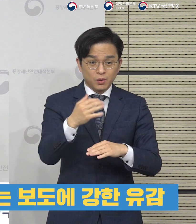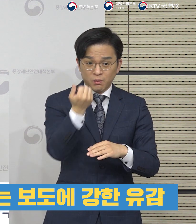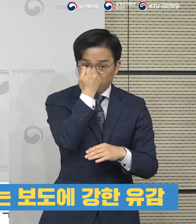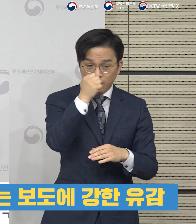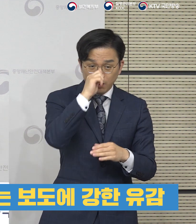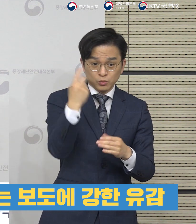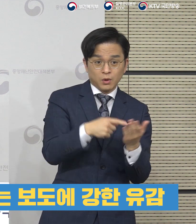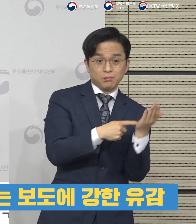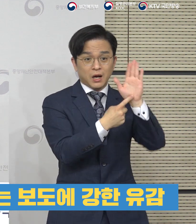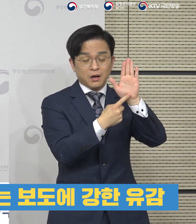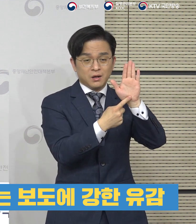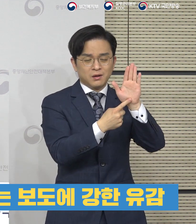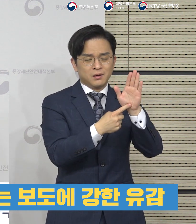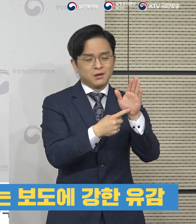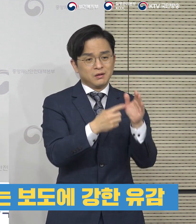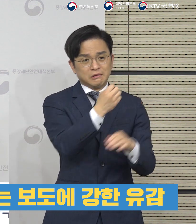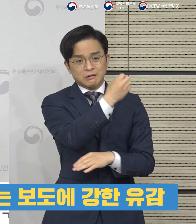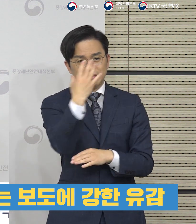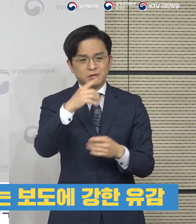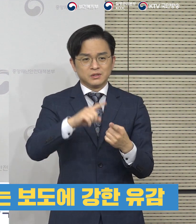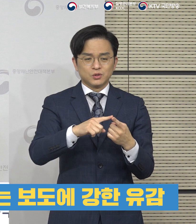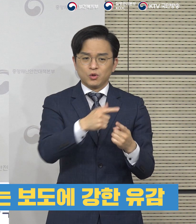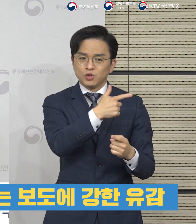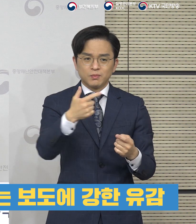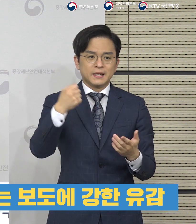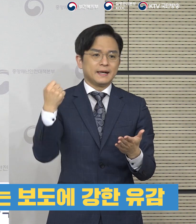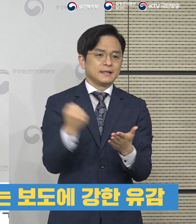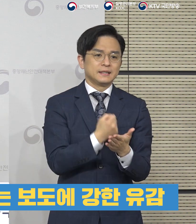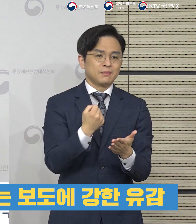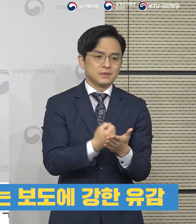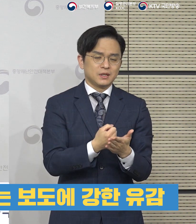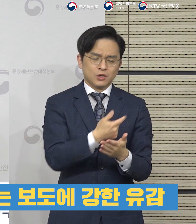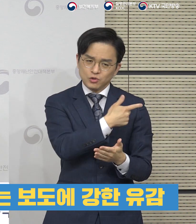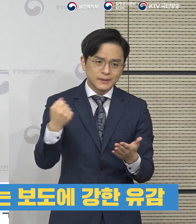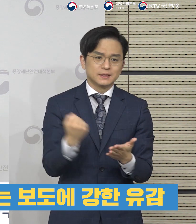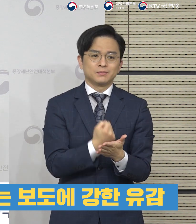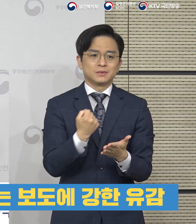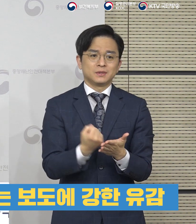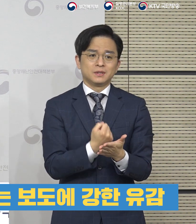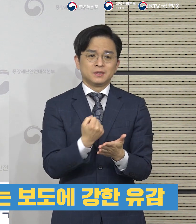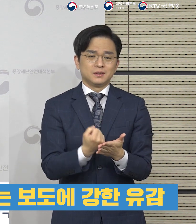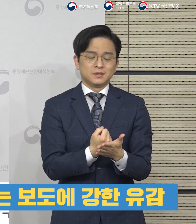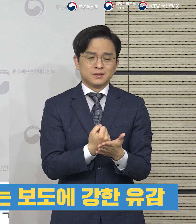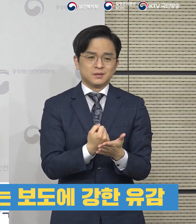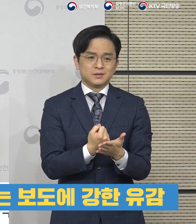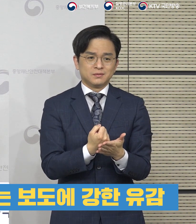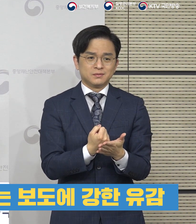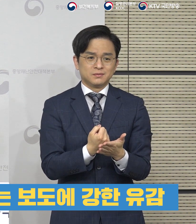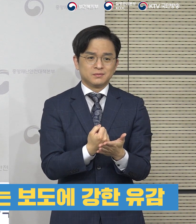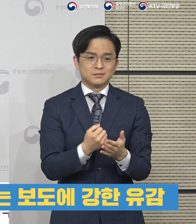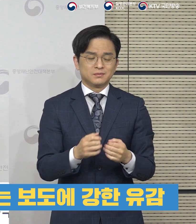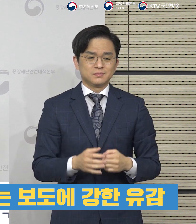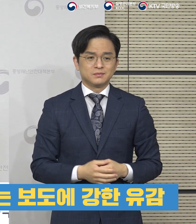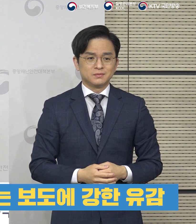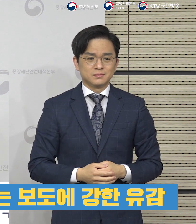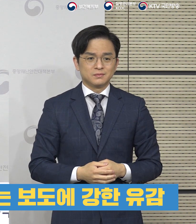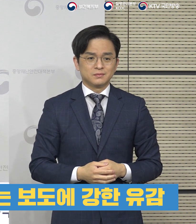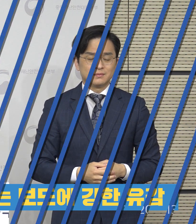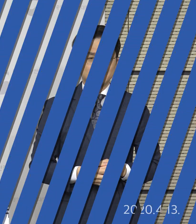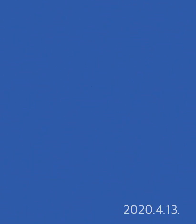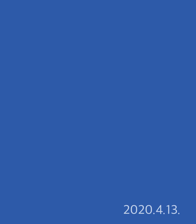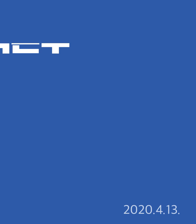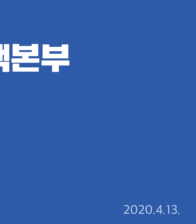불구하고 이러한 보도가 나간 것에 대하여 매우 안타깝고 강한 유감의 뜻을 전합니다.